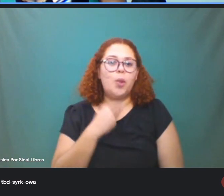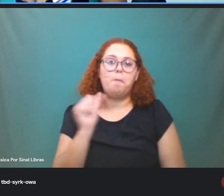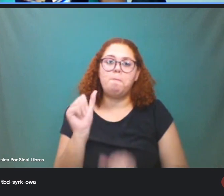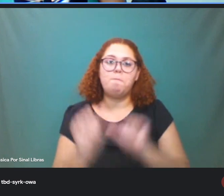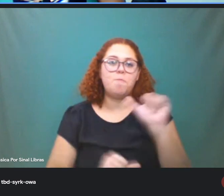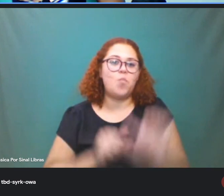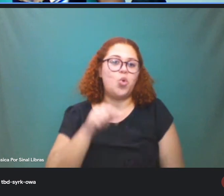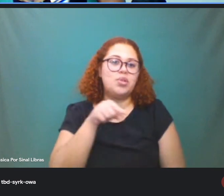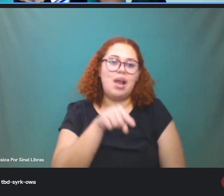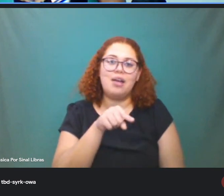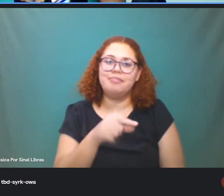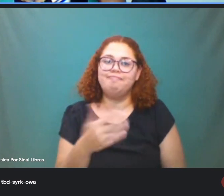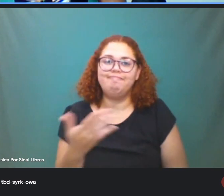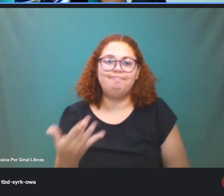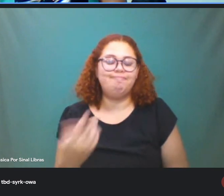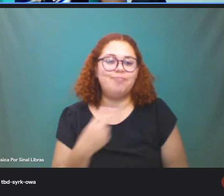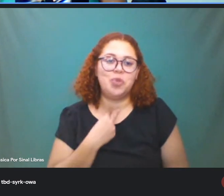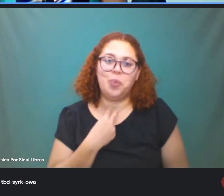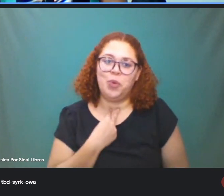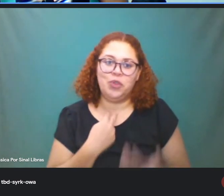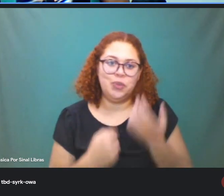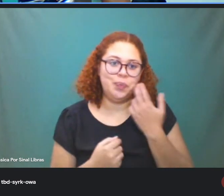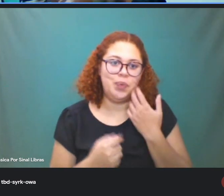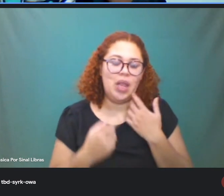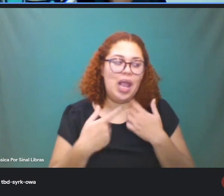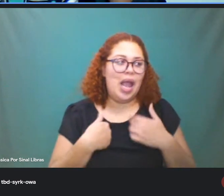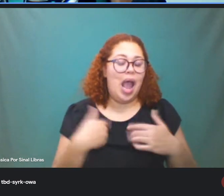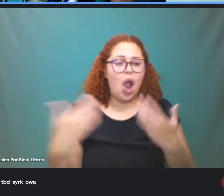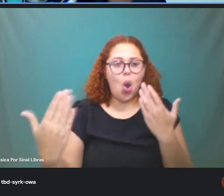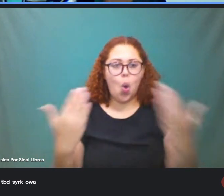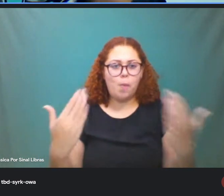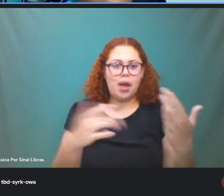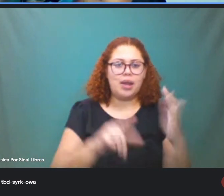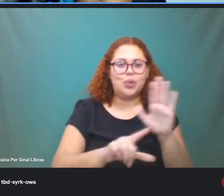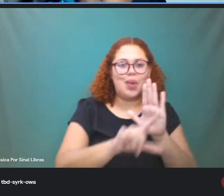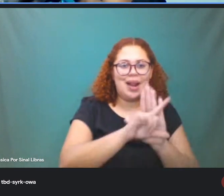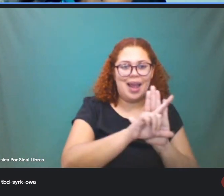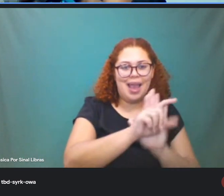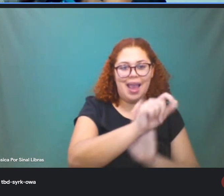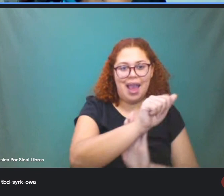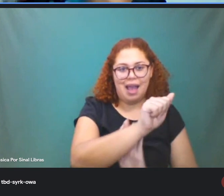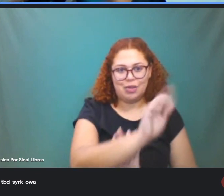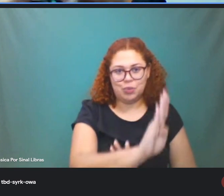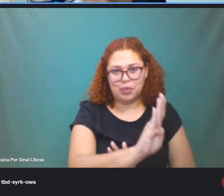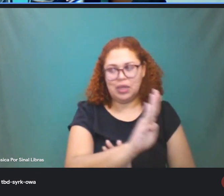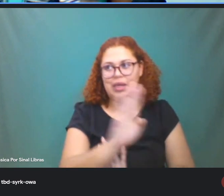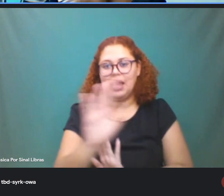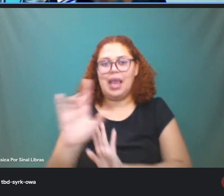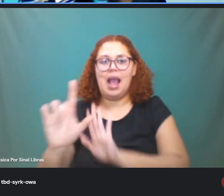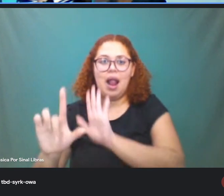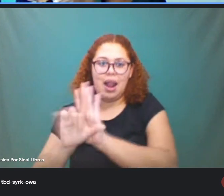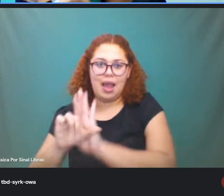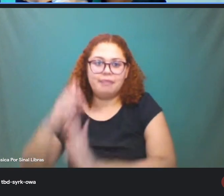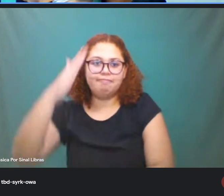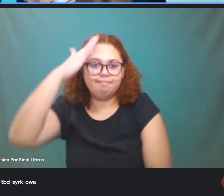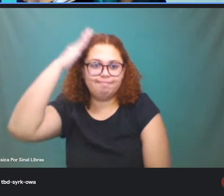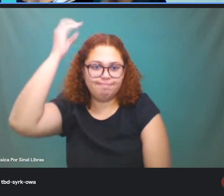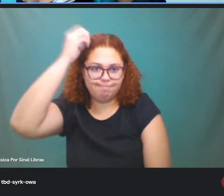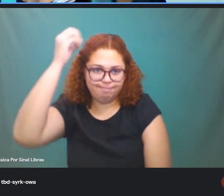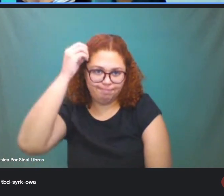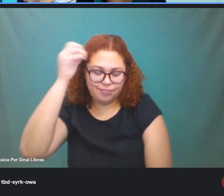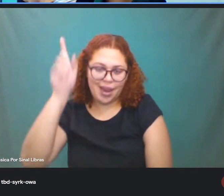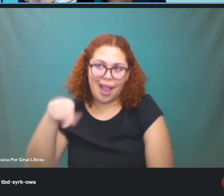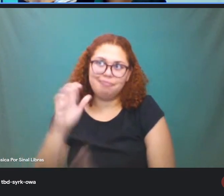para a Paulo Gustavo, ela tem tempos diferentes nas burocracias. Por exemplo, na Audiblanc, para você